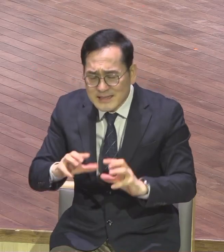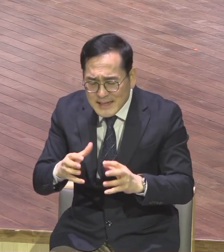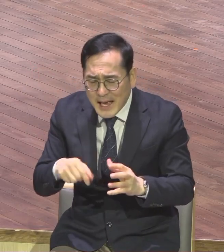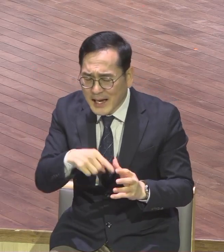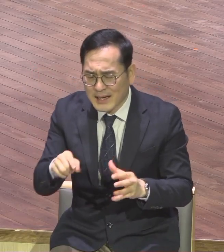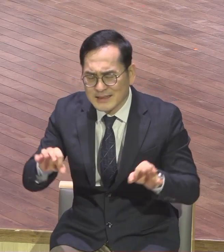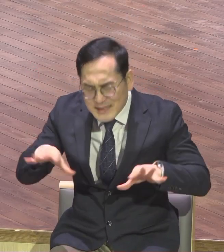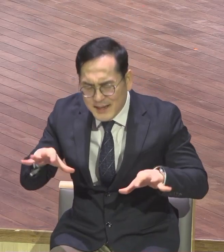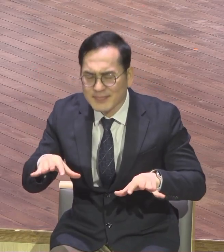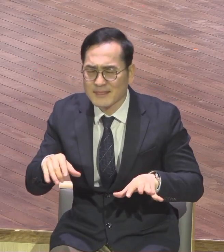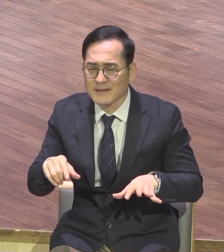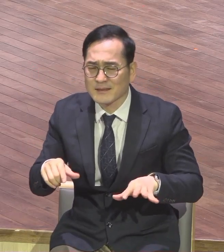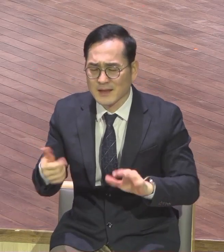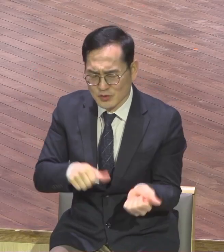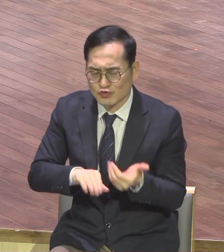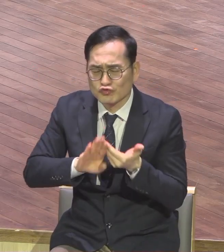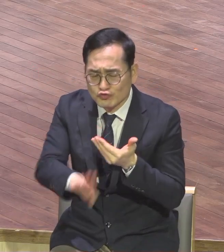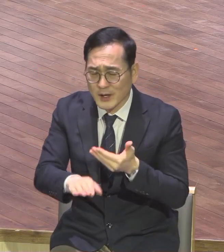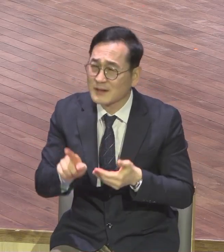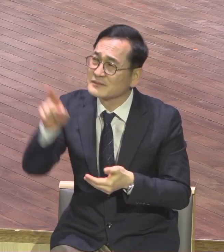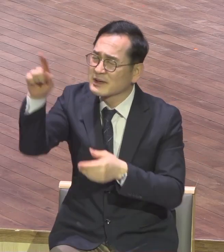왕이 있는 그 하나님의 나라.